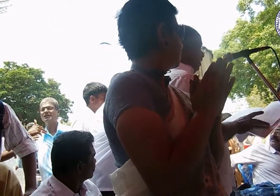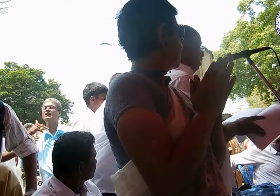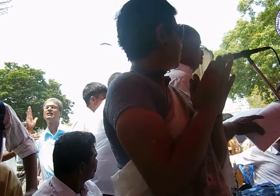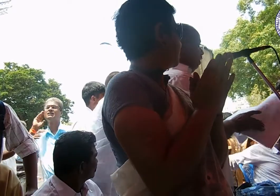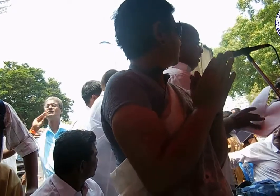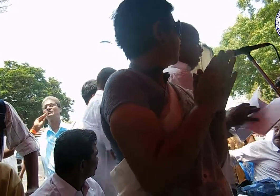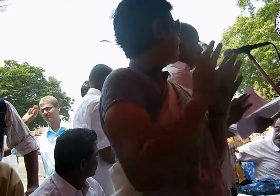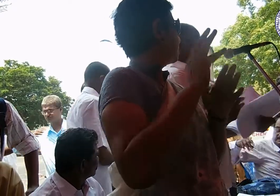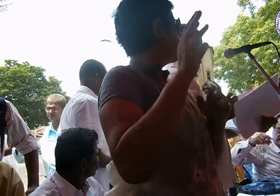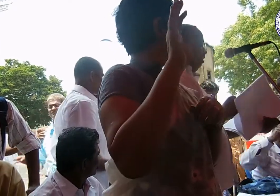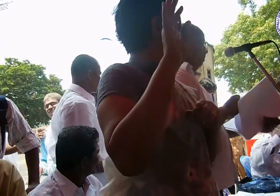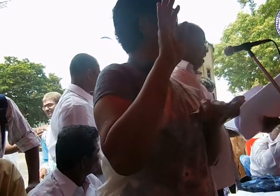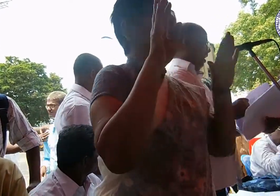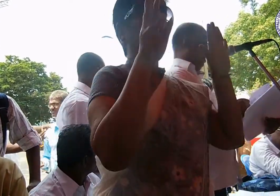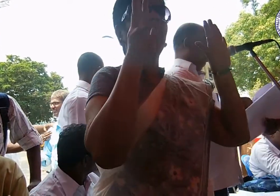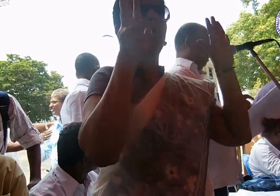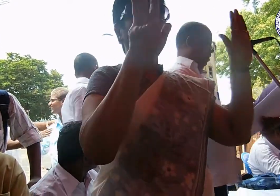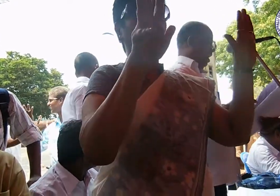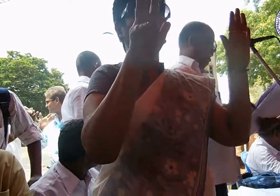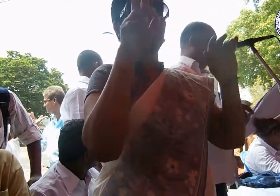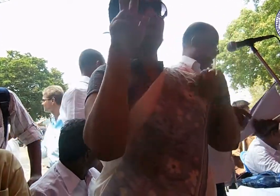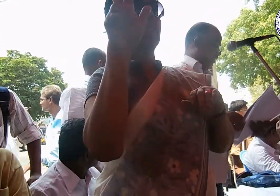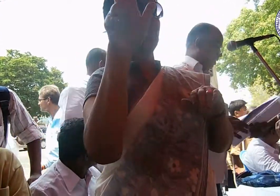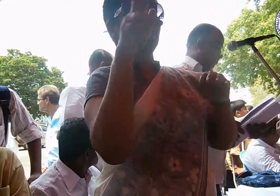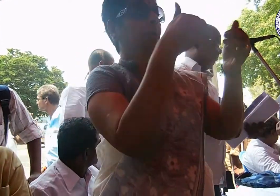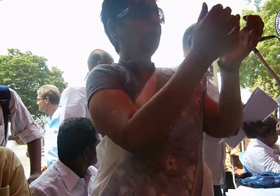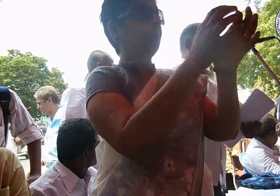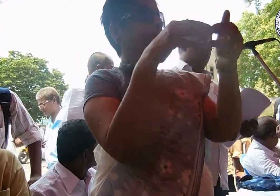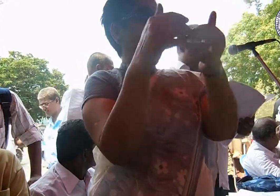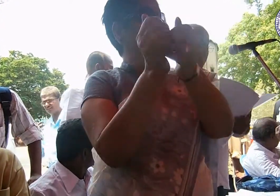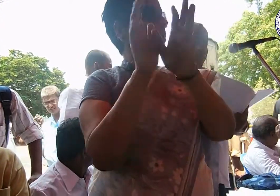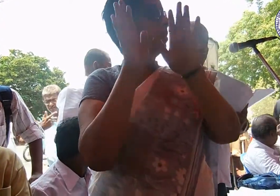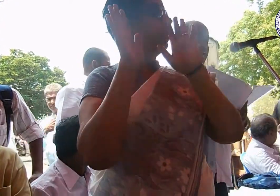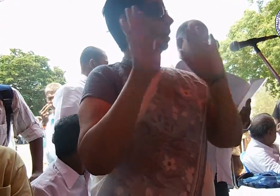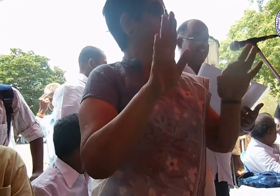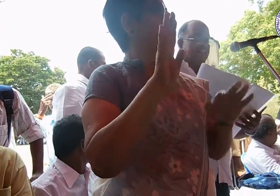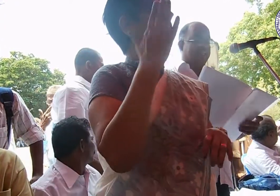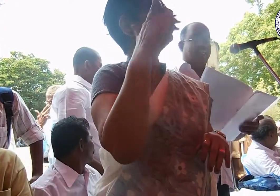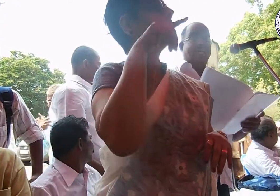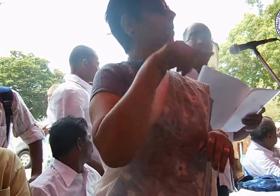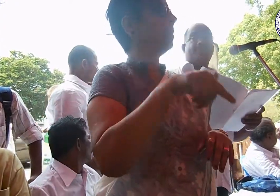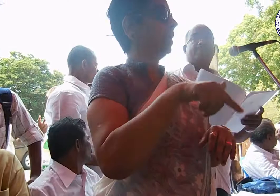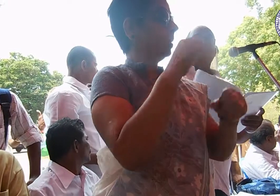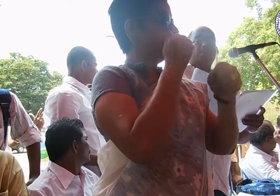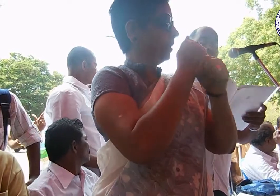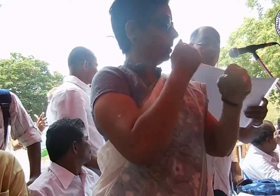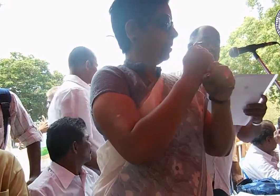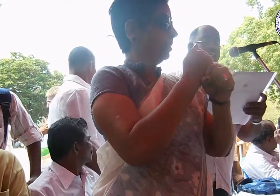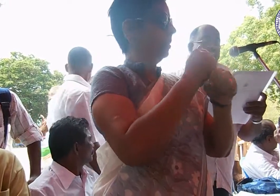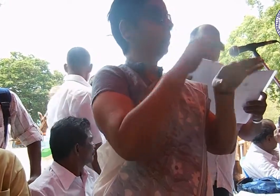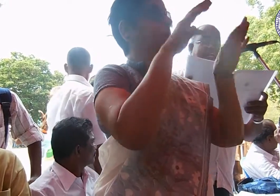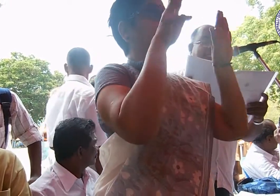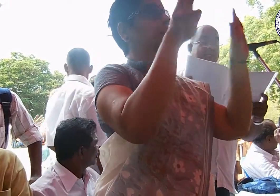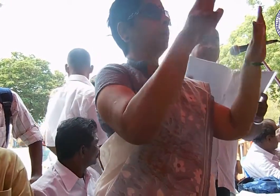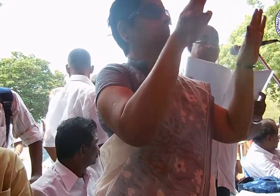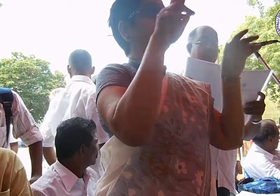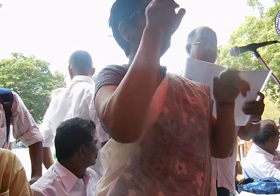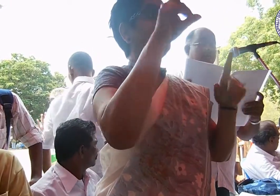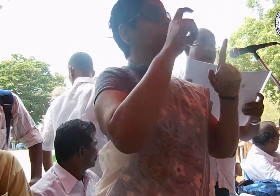கிட்டத்தட்ட 98 துறைகள் இருப்பதாக அறியும் தமிழ்நாடு அரசாங்கத்தில் தமிழ்நாடு அரசாங்கத்தில் 98 துறைகள்